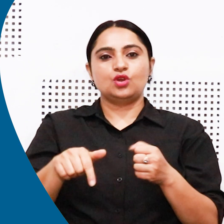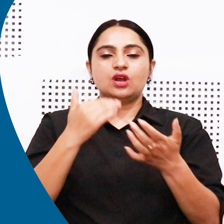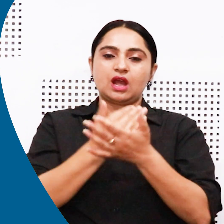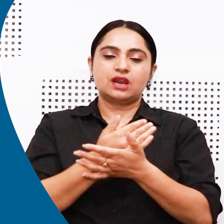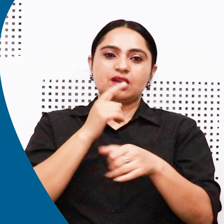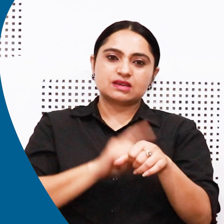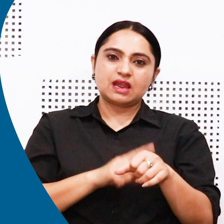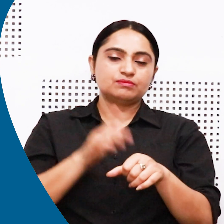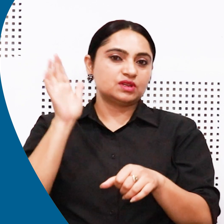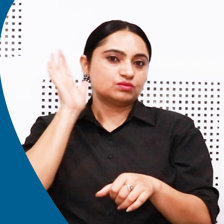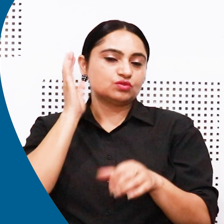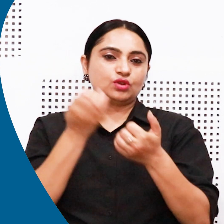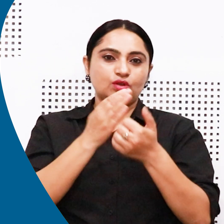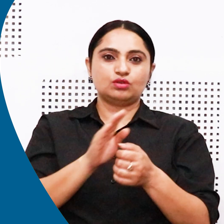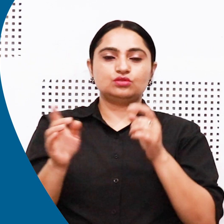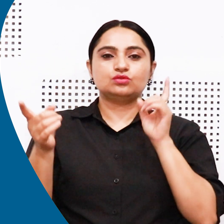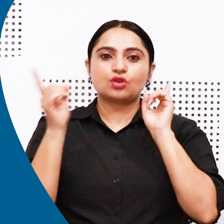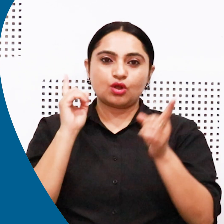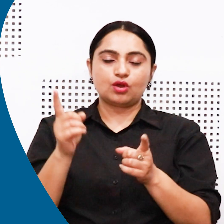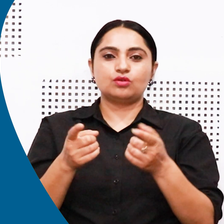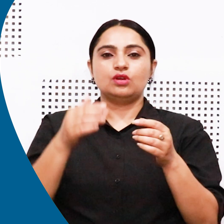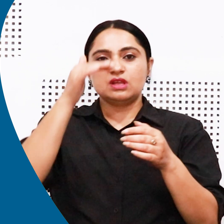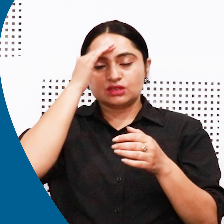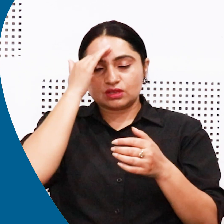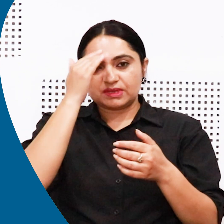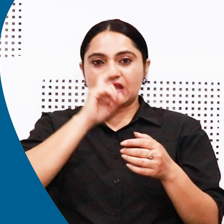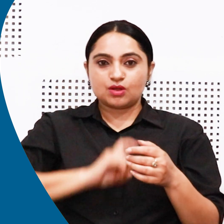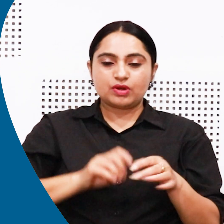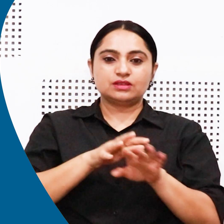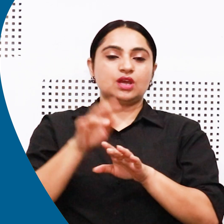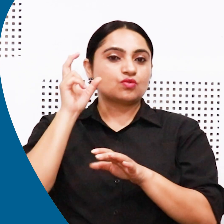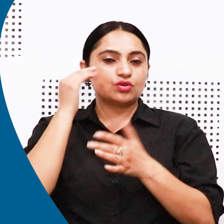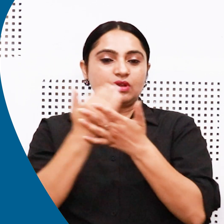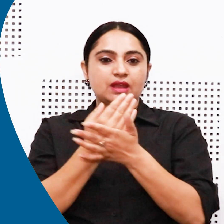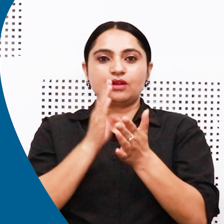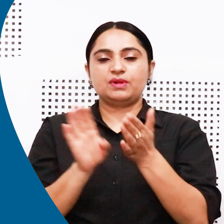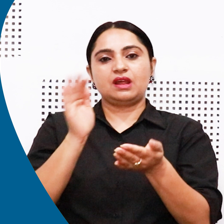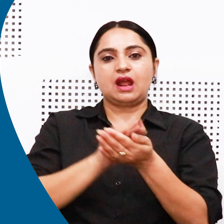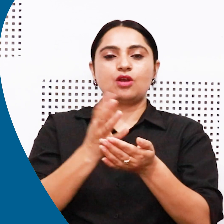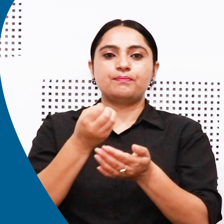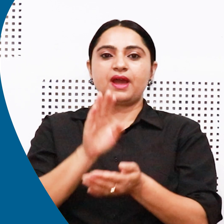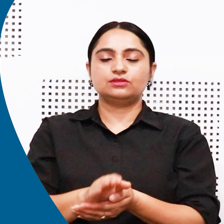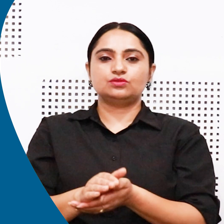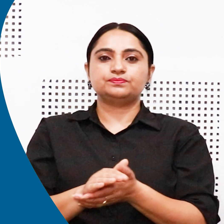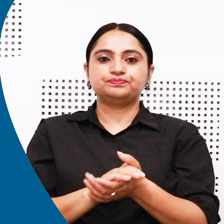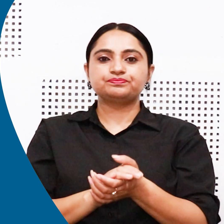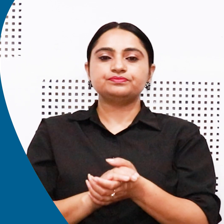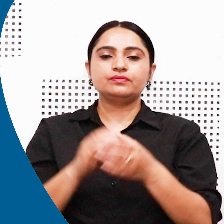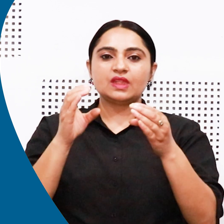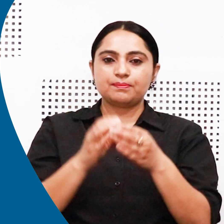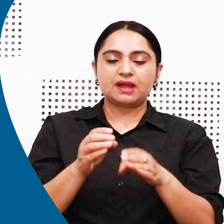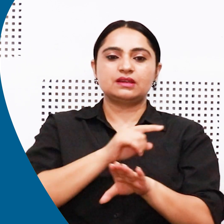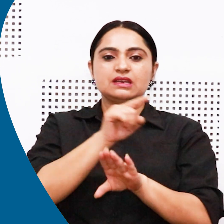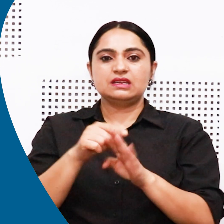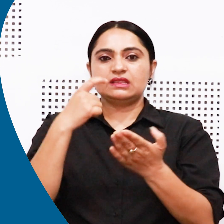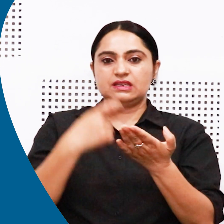गर्छु। नगरका समस्या गुनासाहरू पनि नगरवासीले रेडियो कार्यक्रम मार्फत राखेको पाएको छु। पालिकाको नीति नियमको